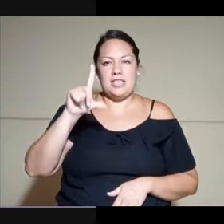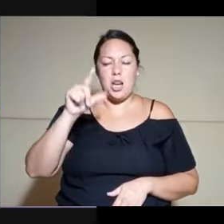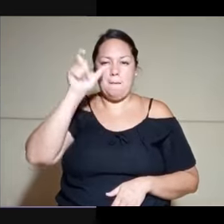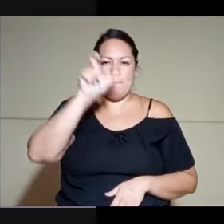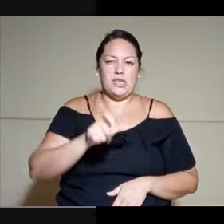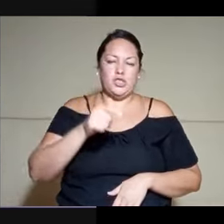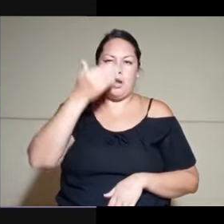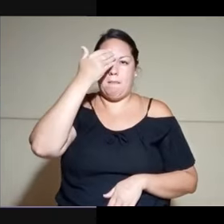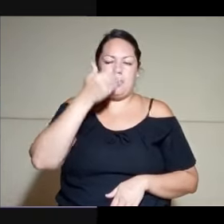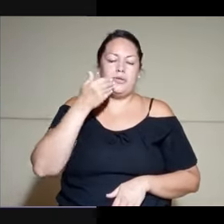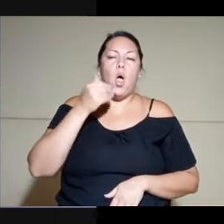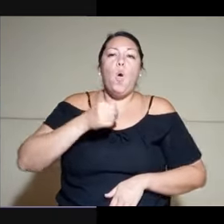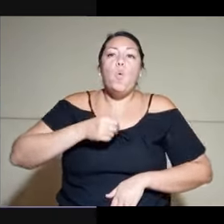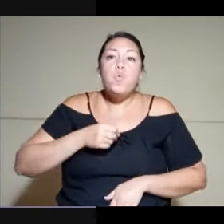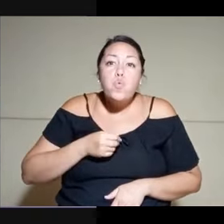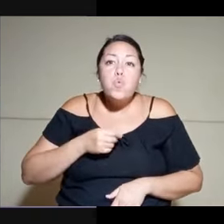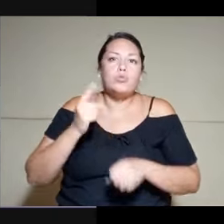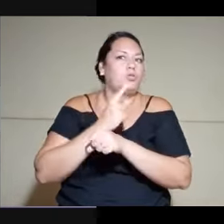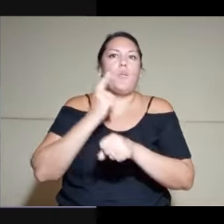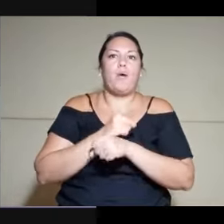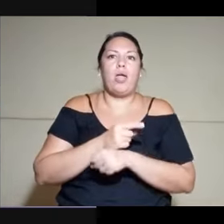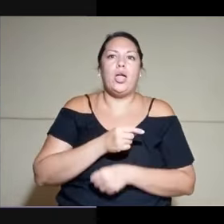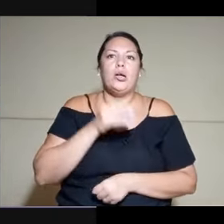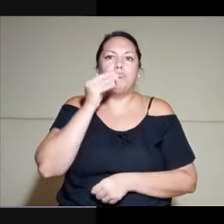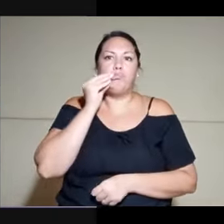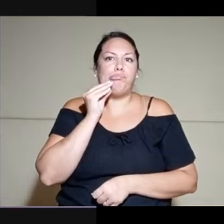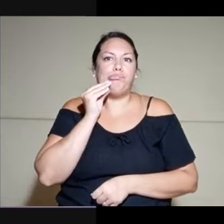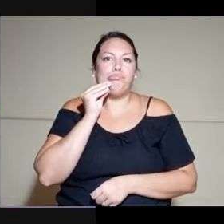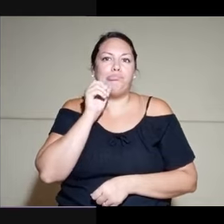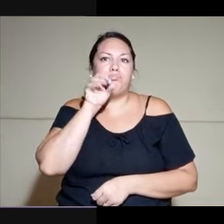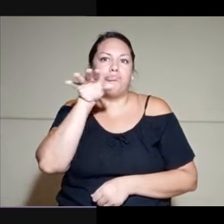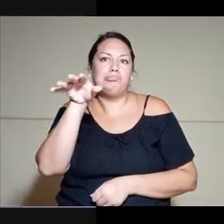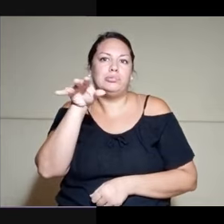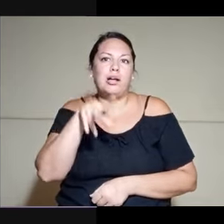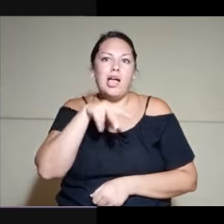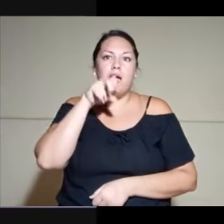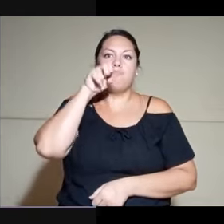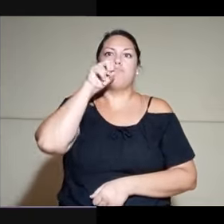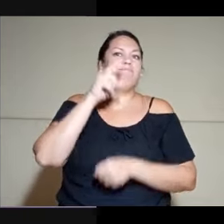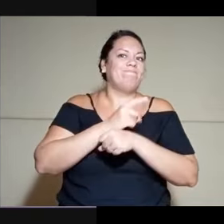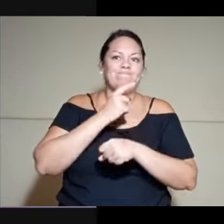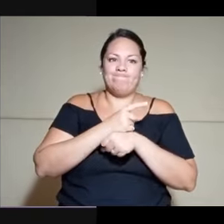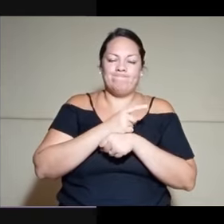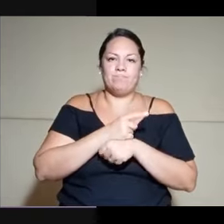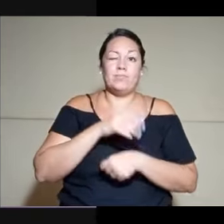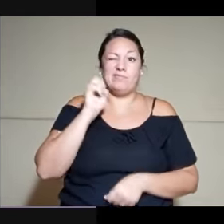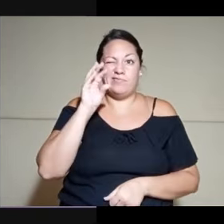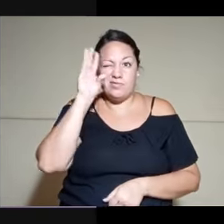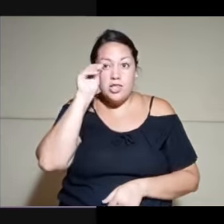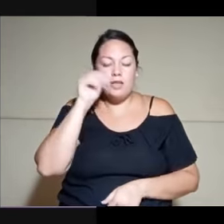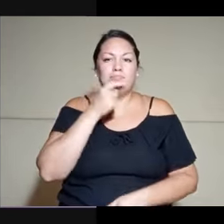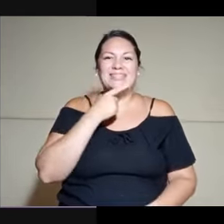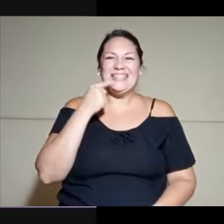de la parálisis facial? Sí, profe. Sí, profe. Sí, una persona con parálisis facial no puede soplar porque se le escapa